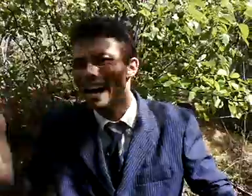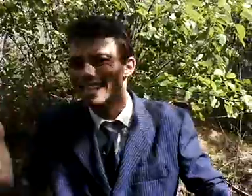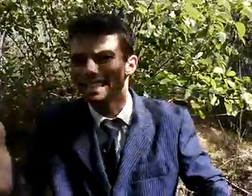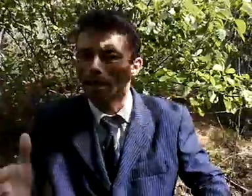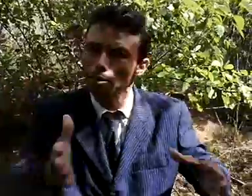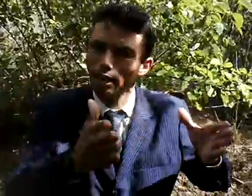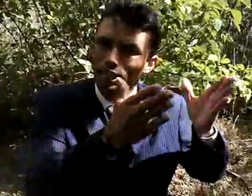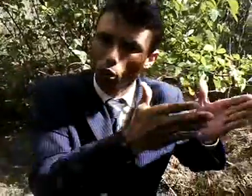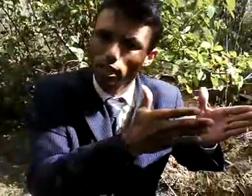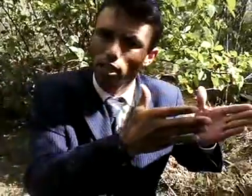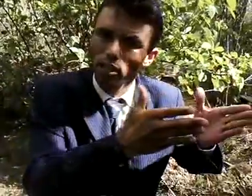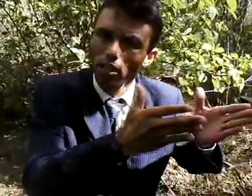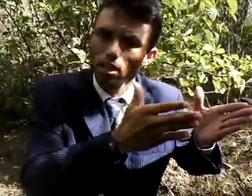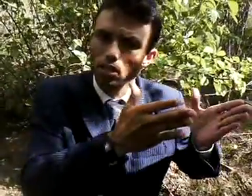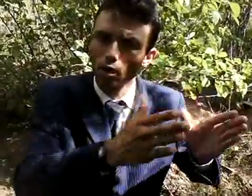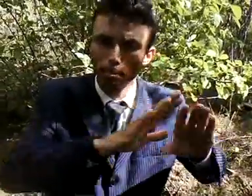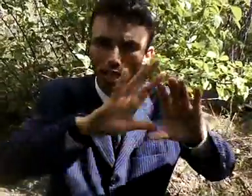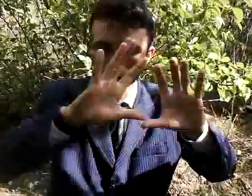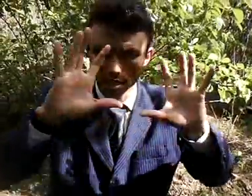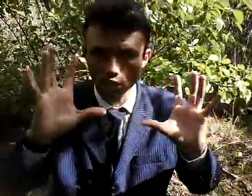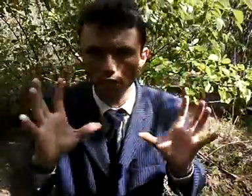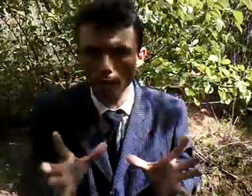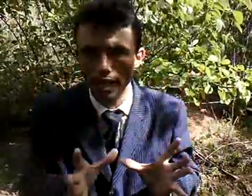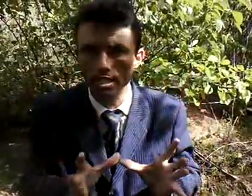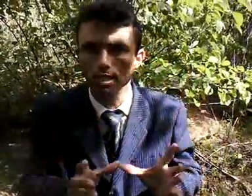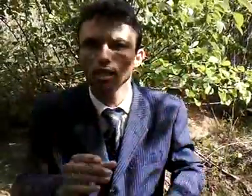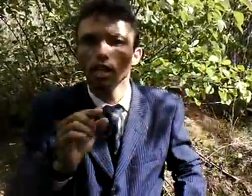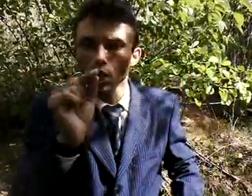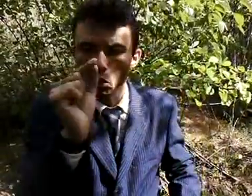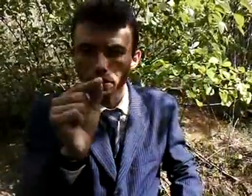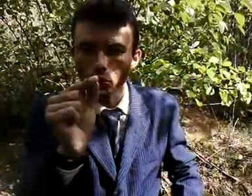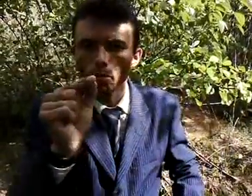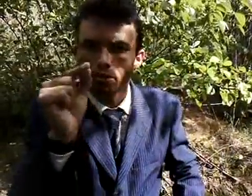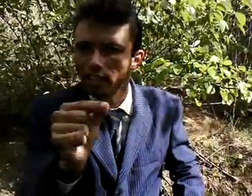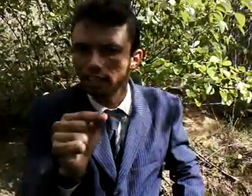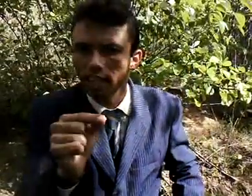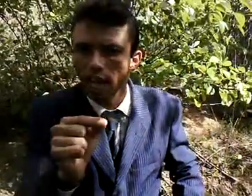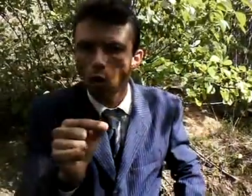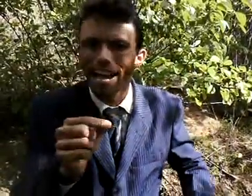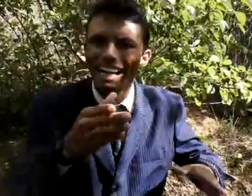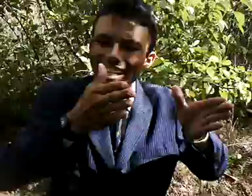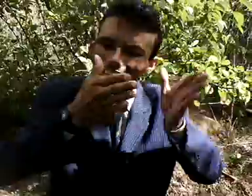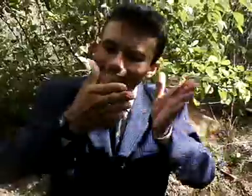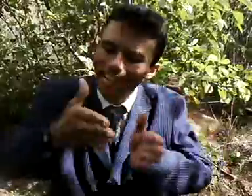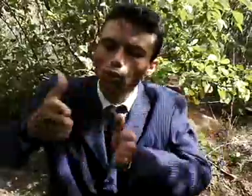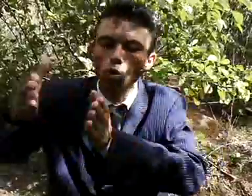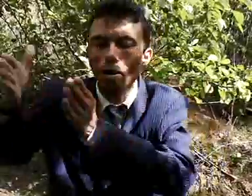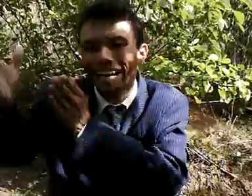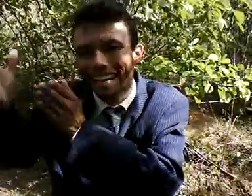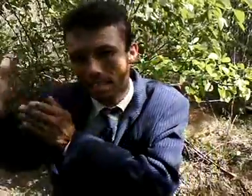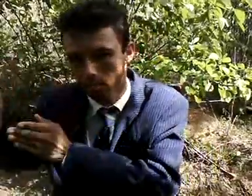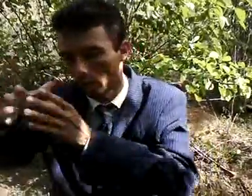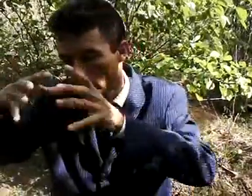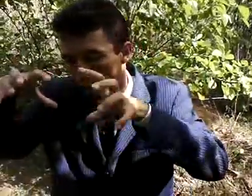mais na Bíblia Católica. São apenas esses 7 livros a mais. E no livro do profeta Daniel é acrescentado um acréscimo, vai